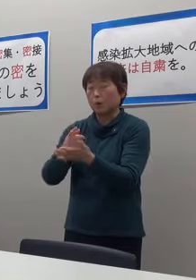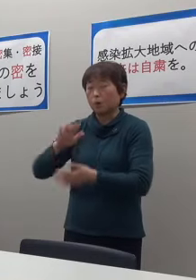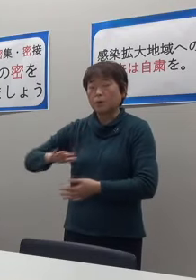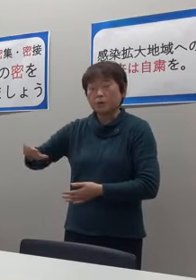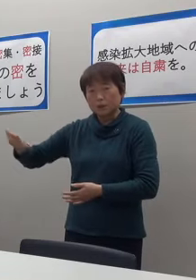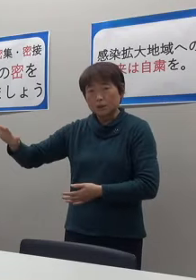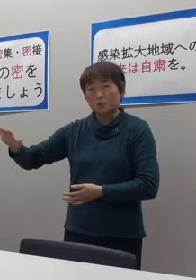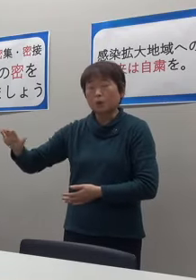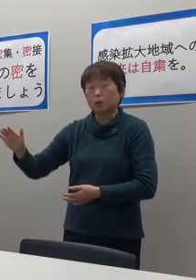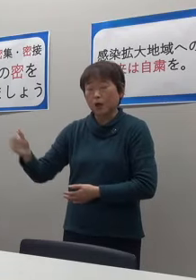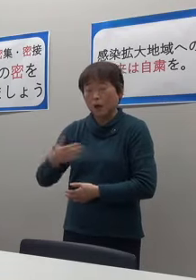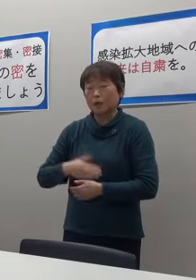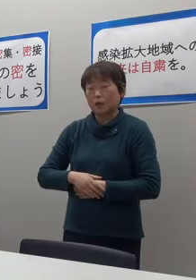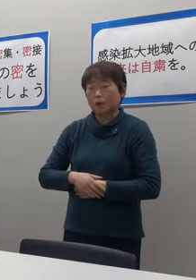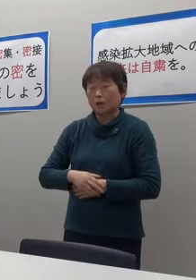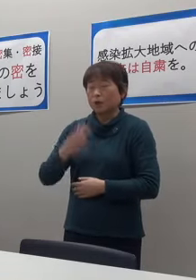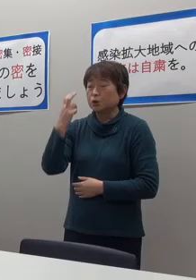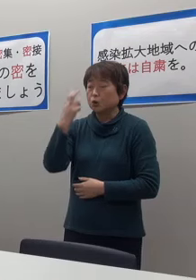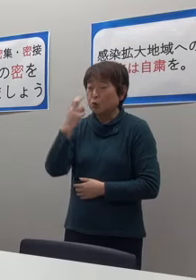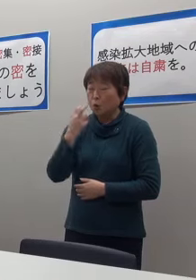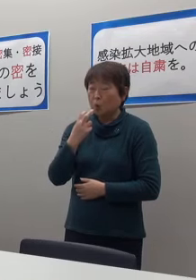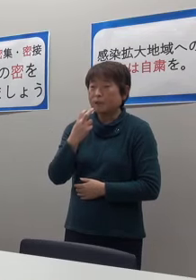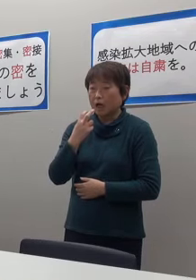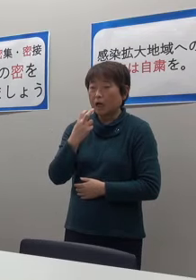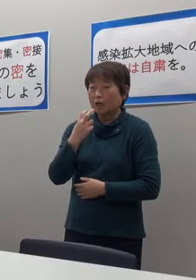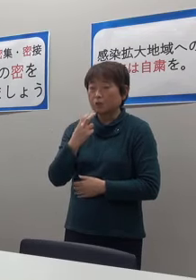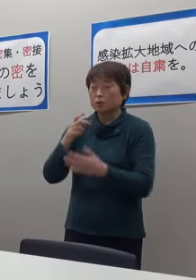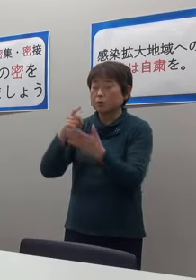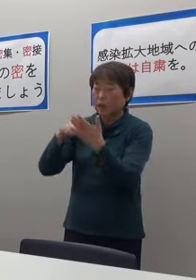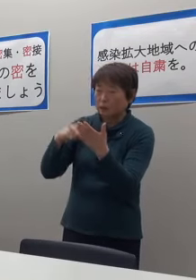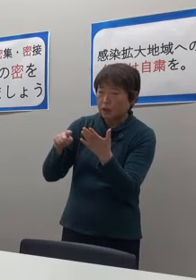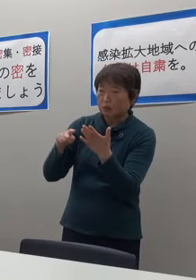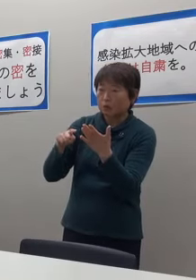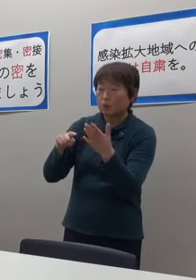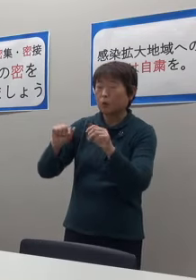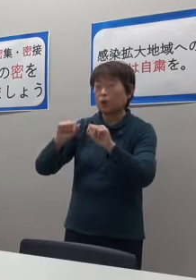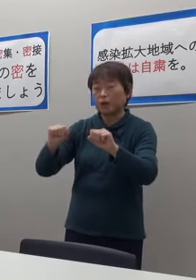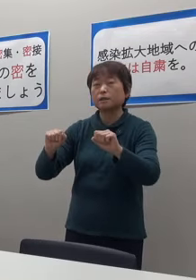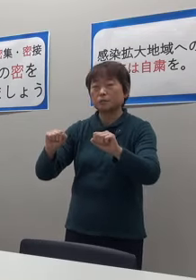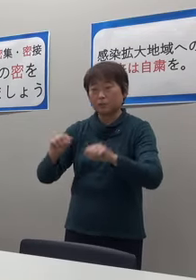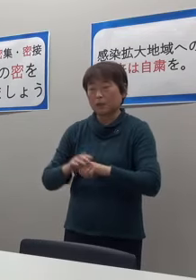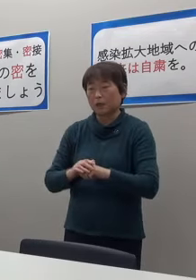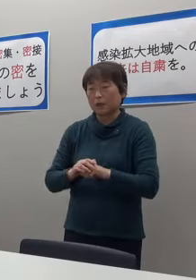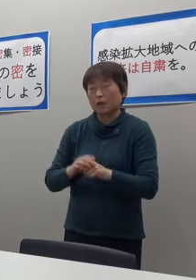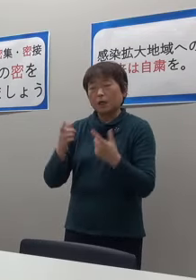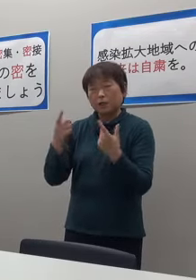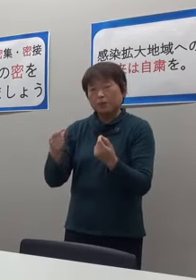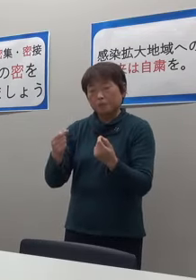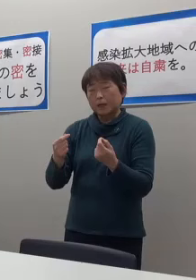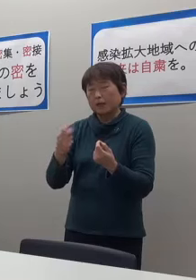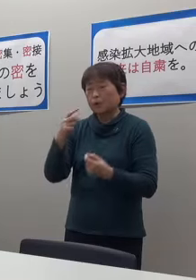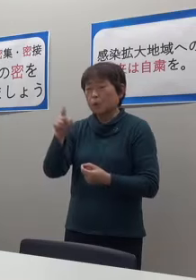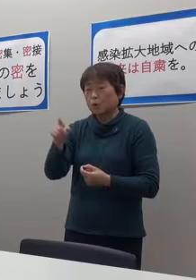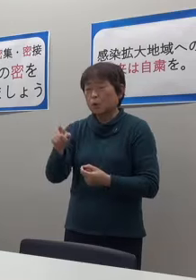まあ、調査の中でですね、いろんなことを点検しながらですね、あのまあ、どういう場所がやっぱりこう必要な場所なのか